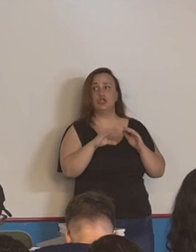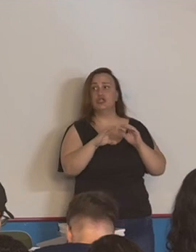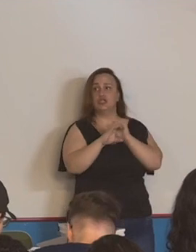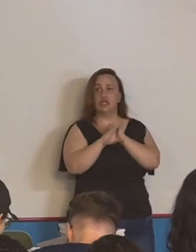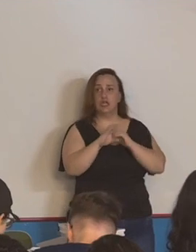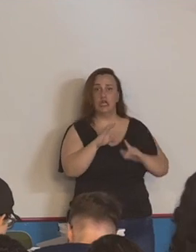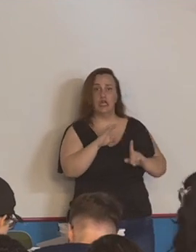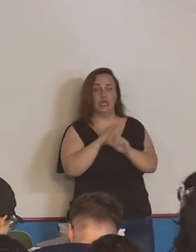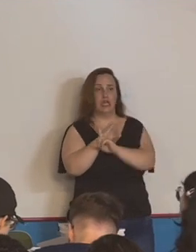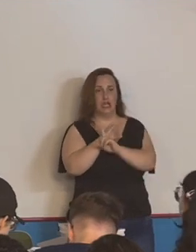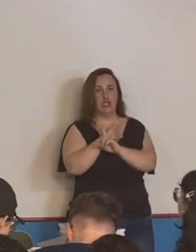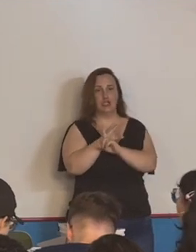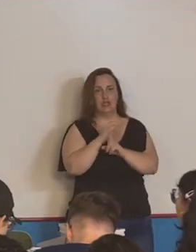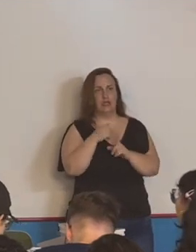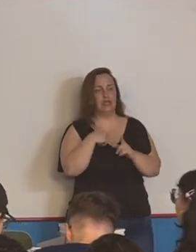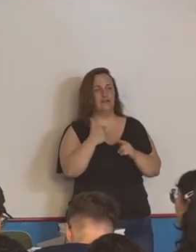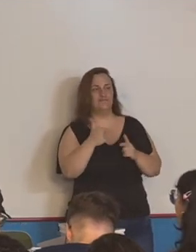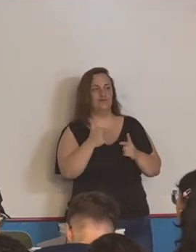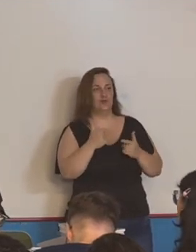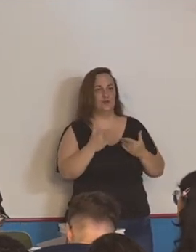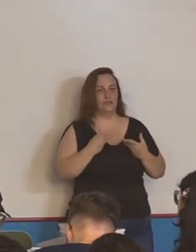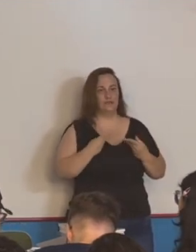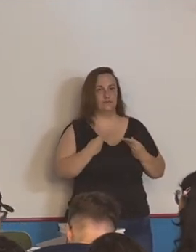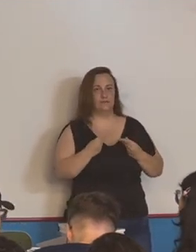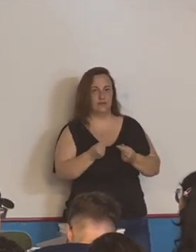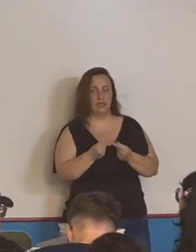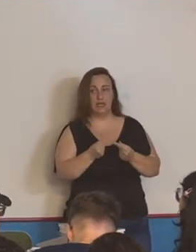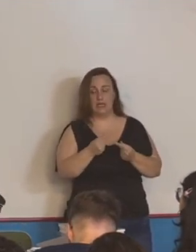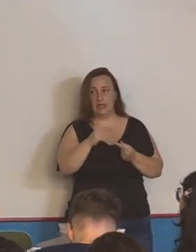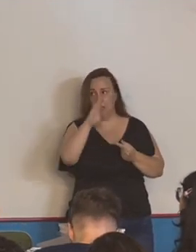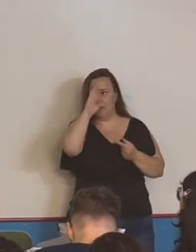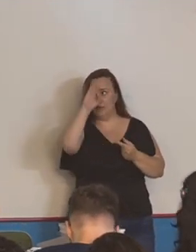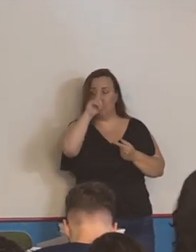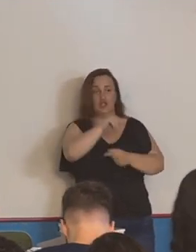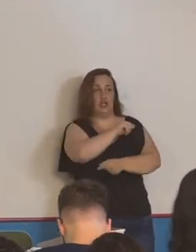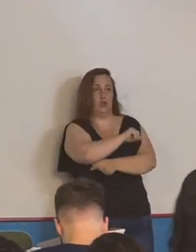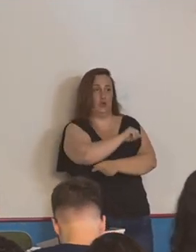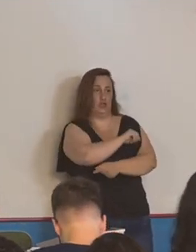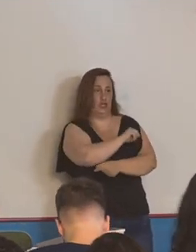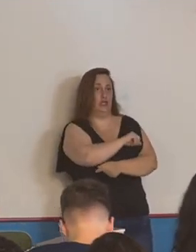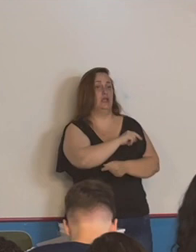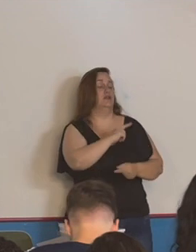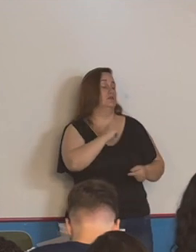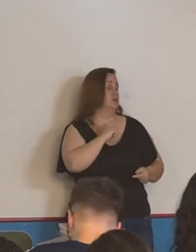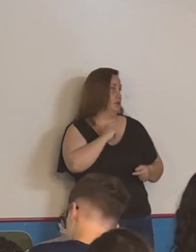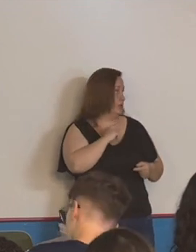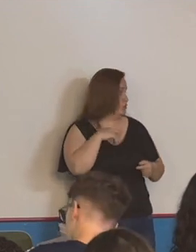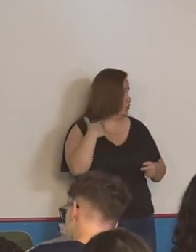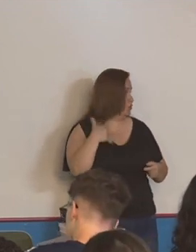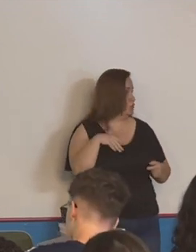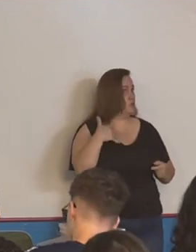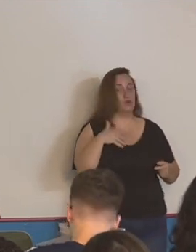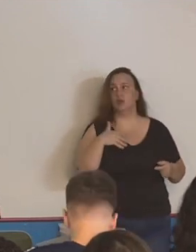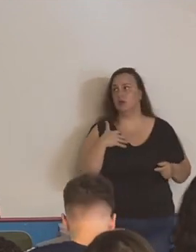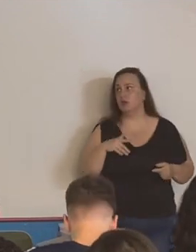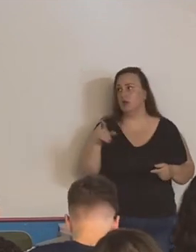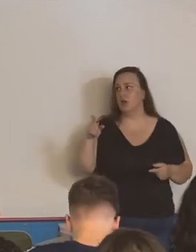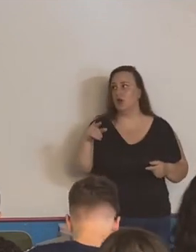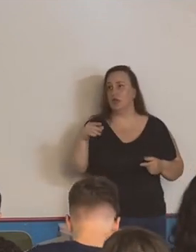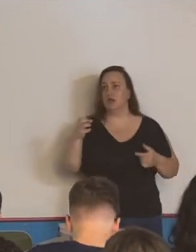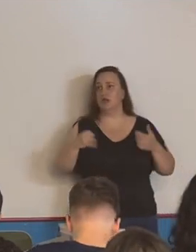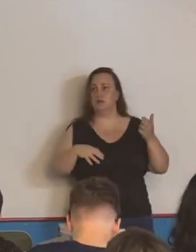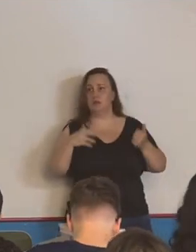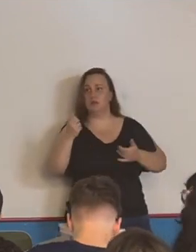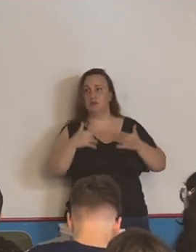mal intencionadas, né? Principalmente lá no Rio de Janeiro, a gente sabe que tem muito disso. Pessoal, eu estou aqui